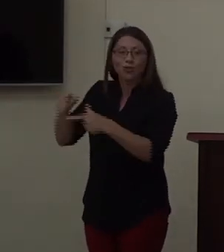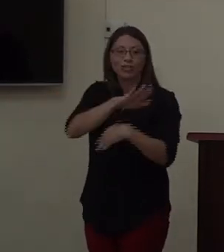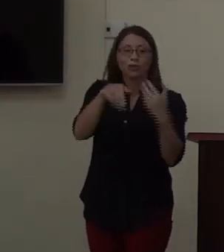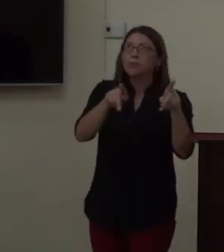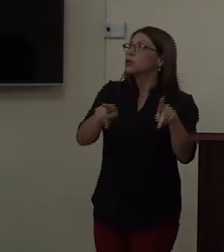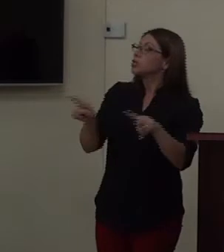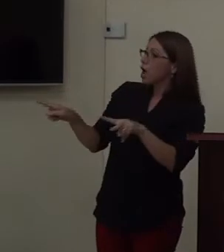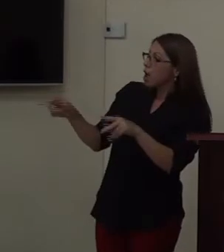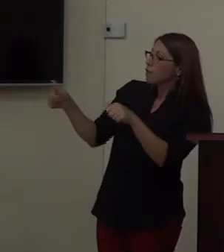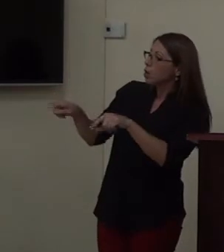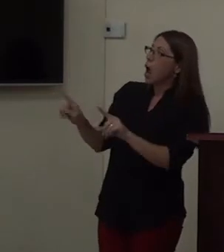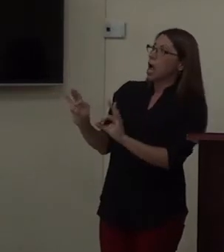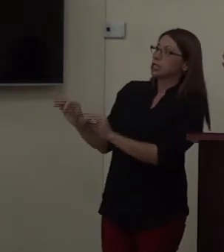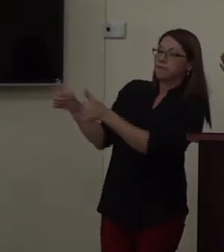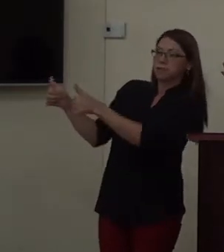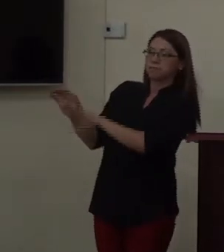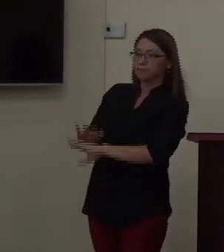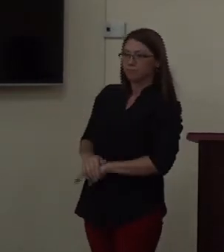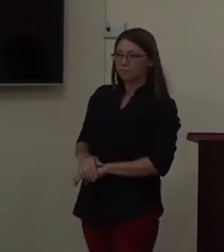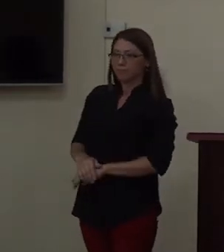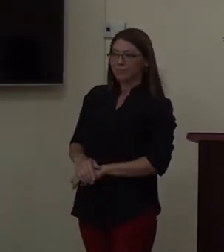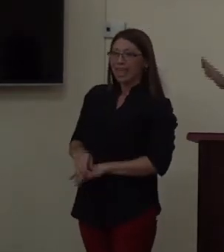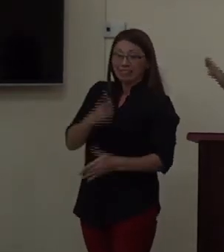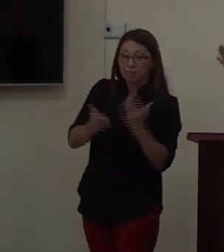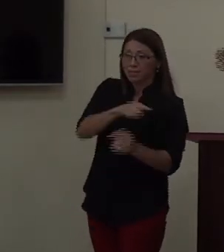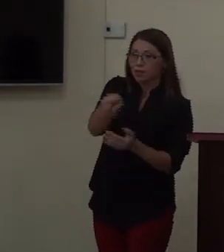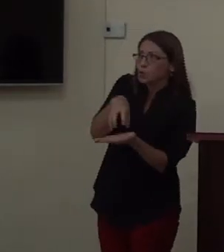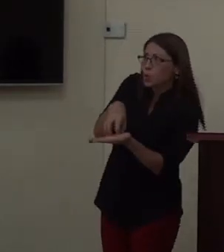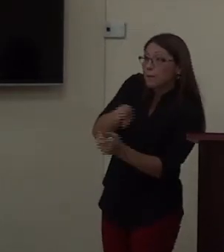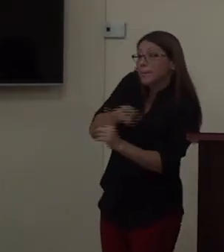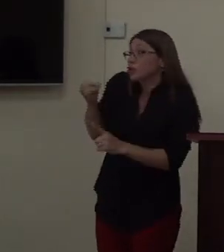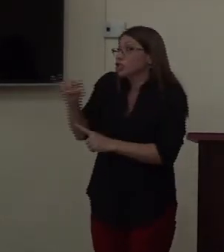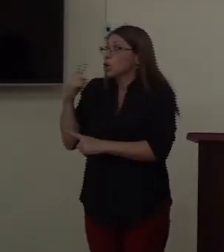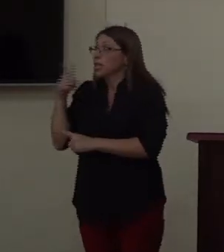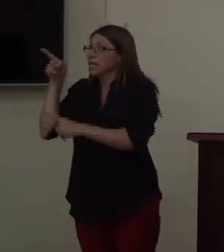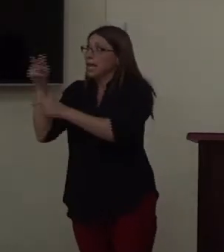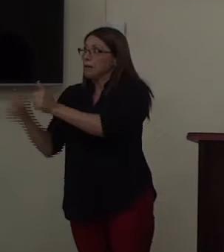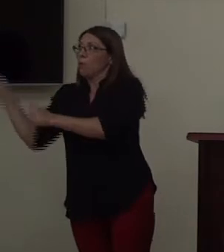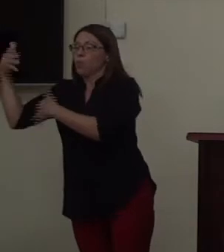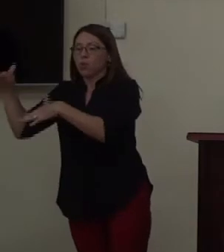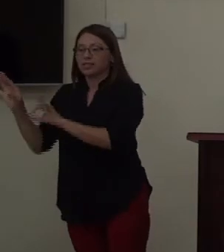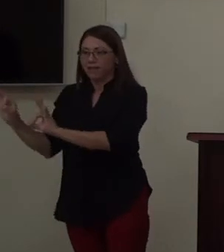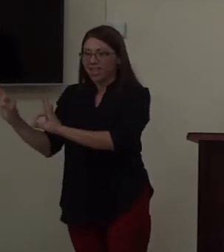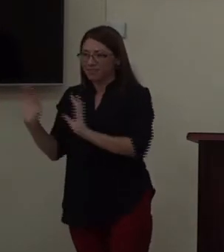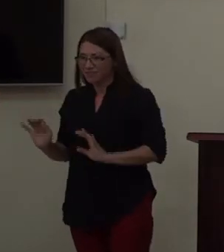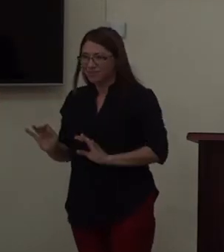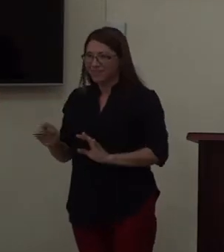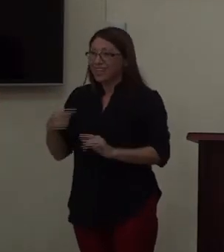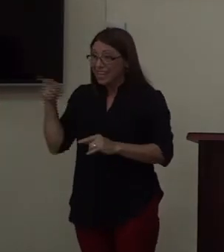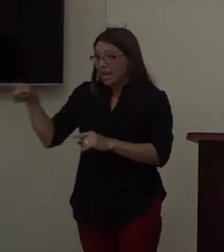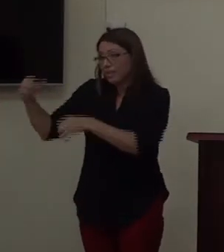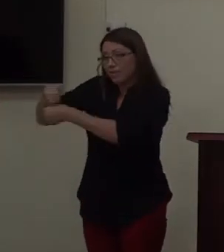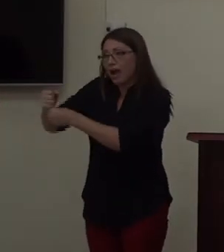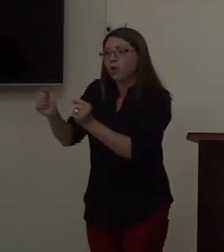bueno, está bien. Dudábamos de que eso fuera así, pero bueno, y si lo dice el agua, está bien. Pero bueno, es una trabajadora con el peso de la